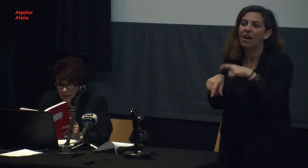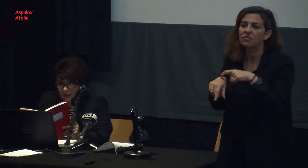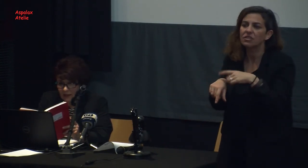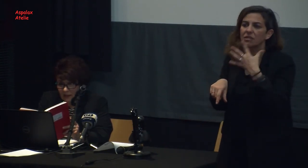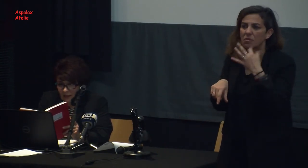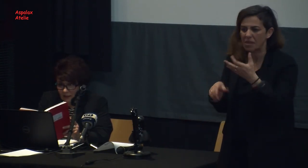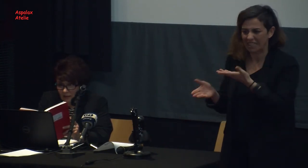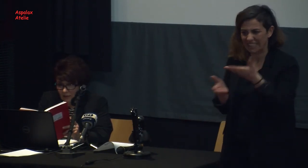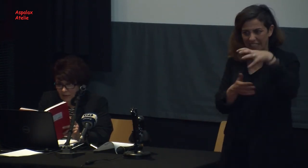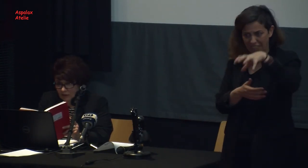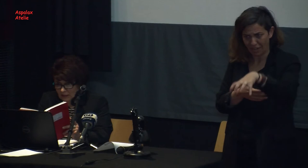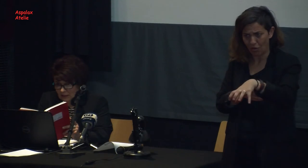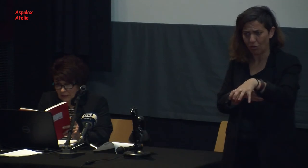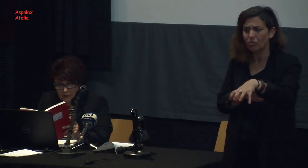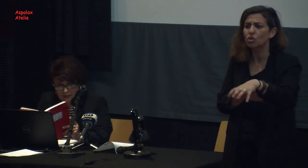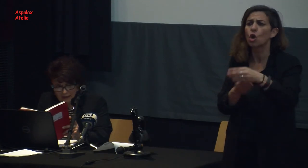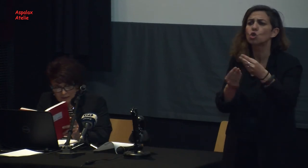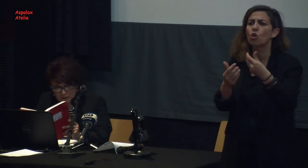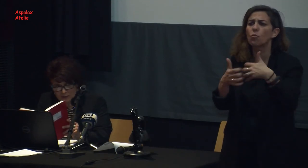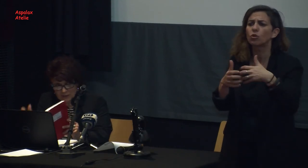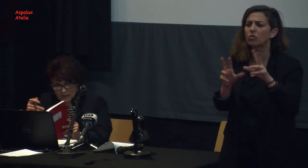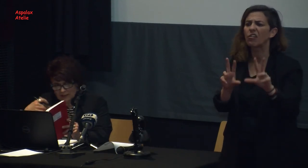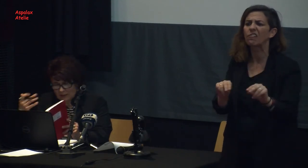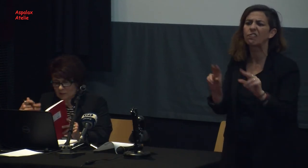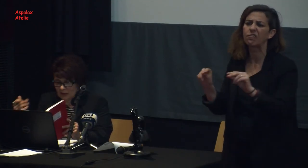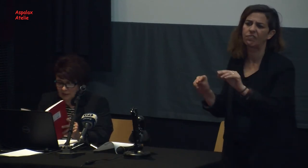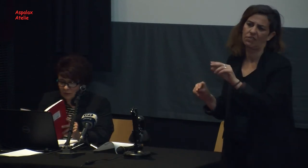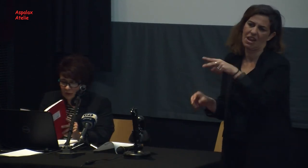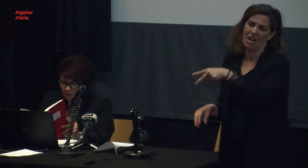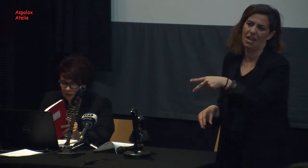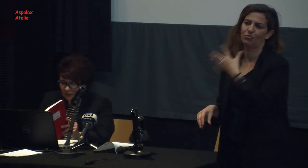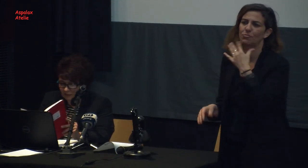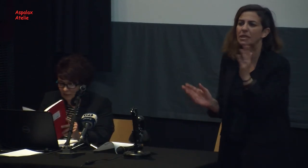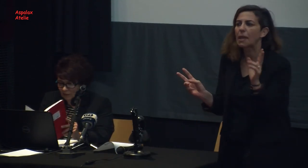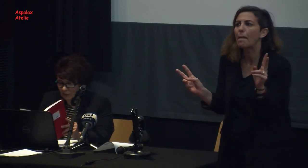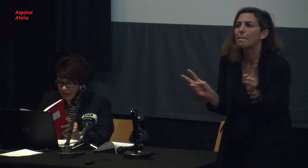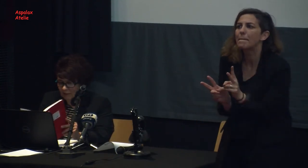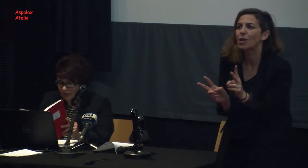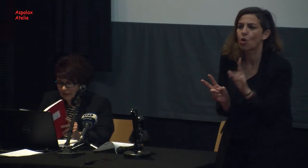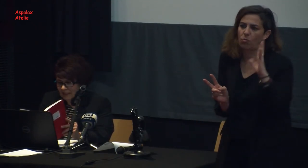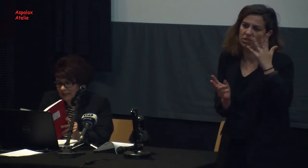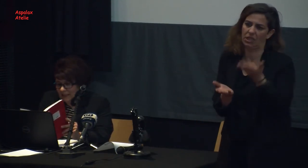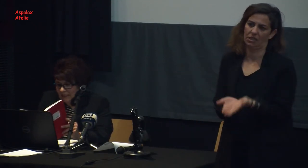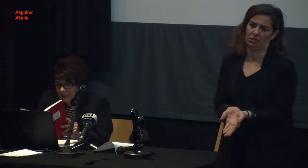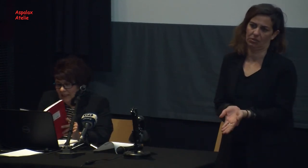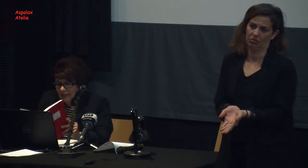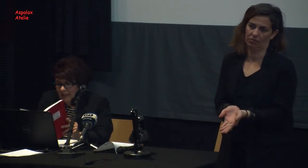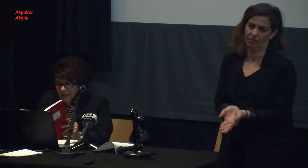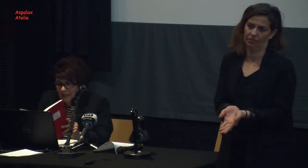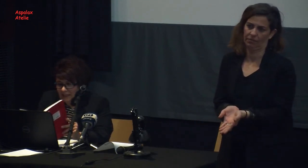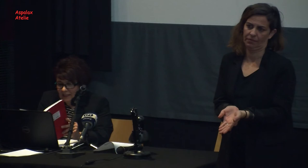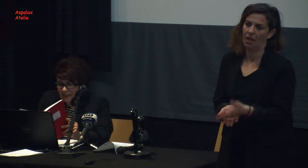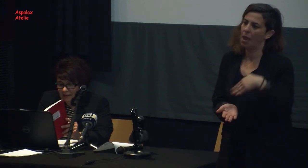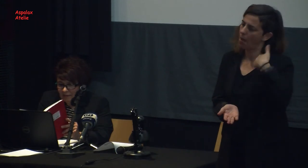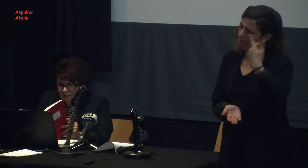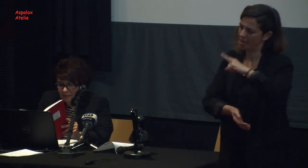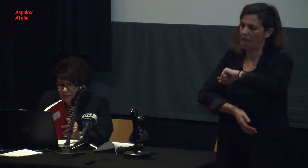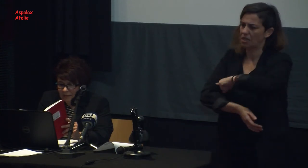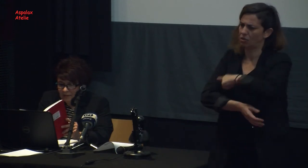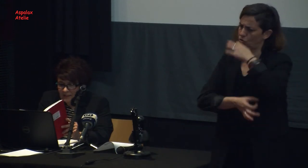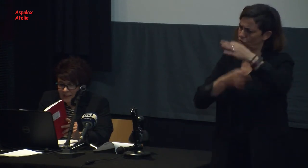ψυχιατρία. Θεωρώ ότι και εκεί, ίσως οι ψυχίατροι θα μιλήσουν αργότερα για αυτό το θέμα.